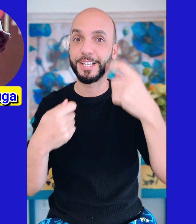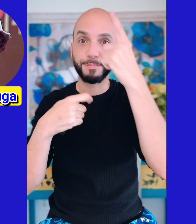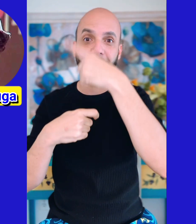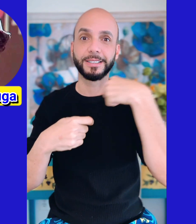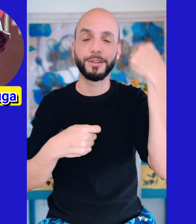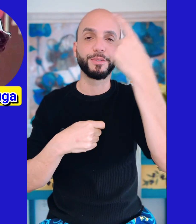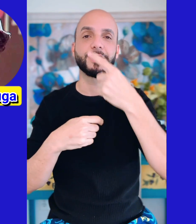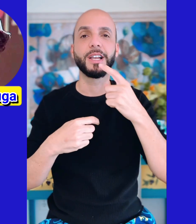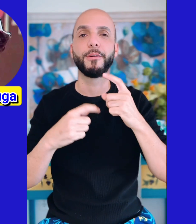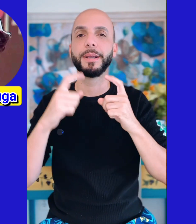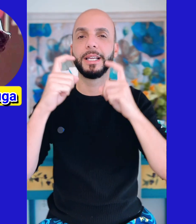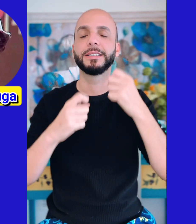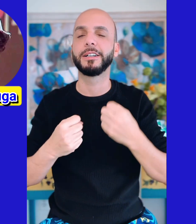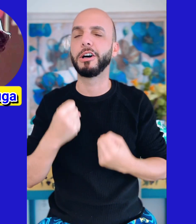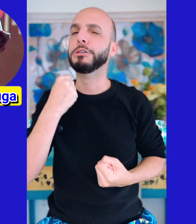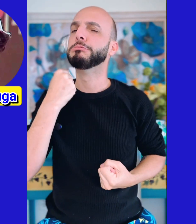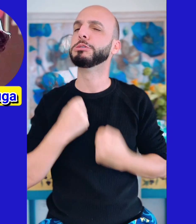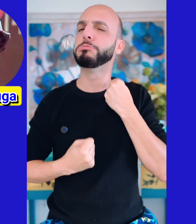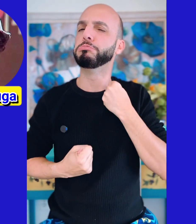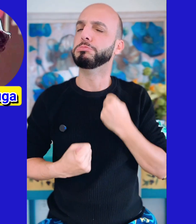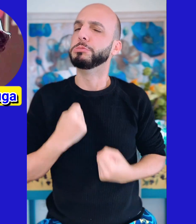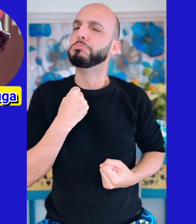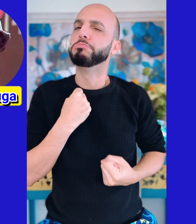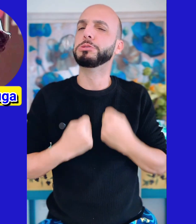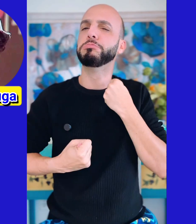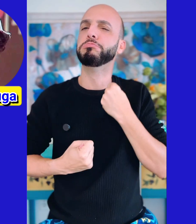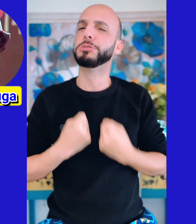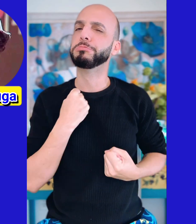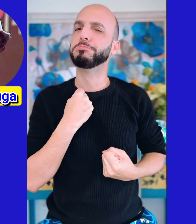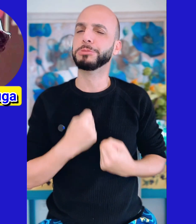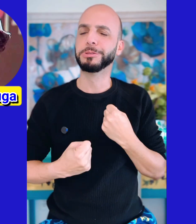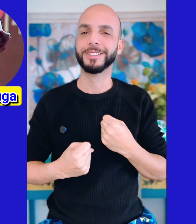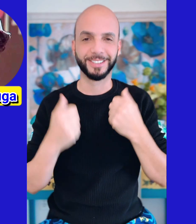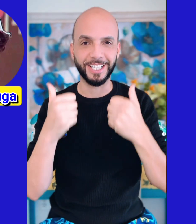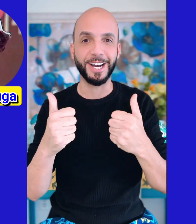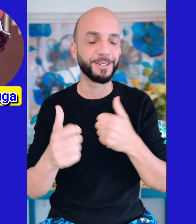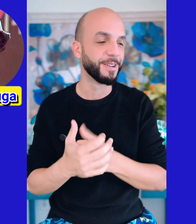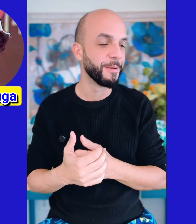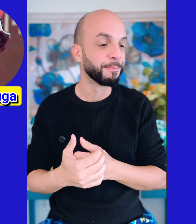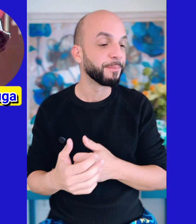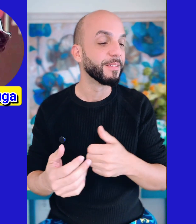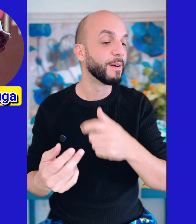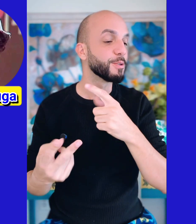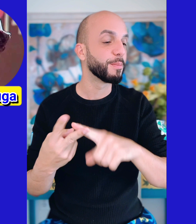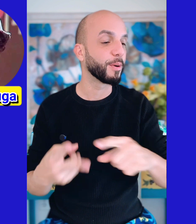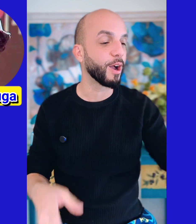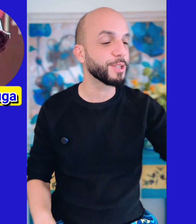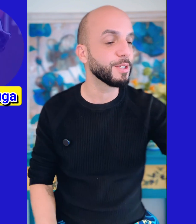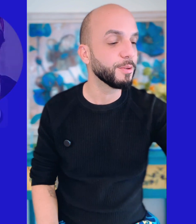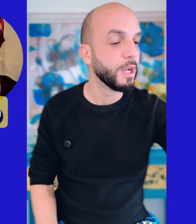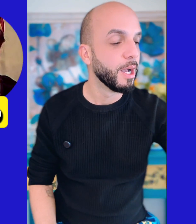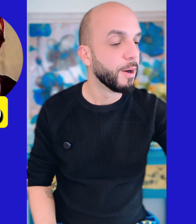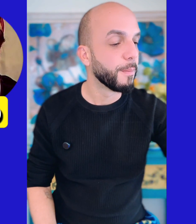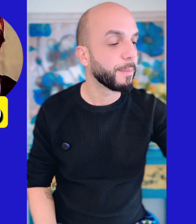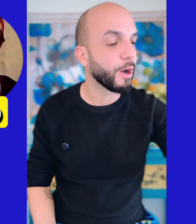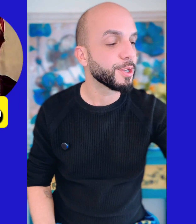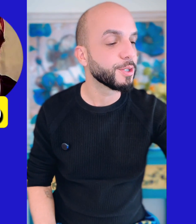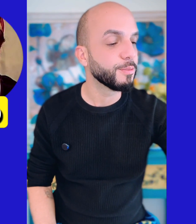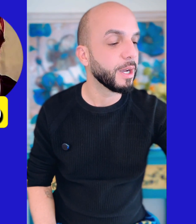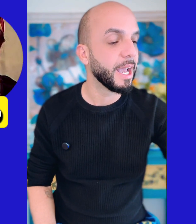expressão facial, beleza? Ó. Certo? Vamos pro próximo. O próximo é